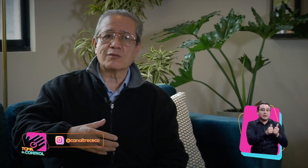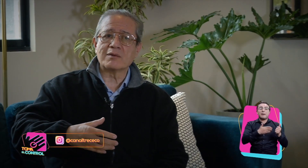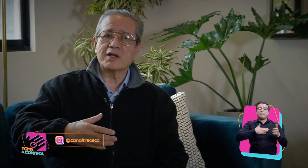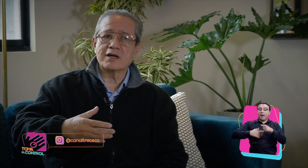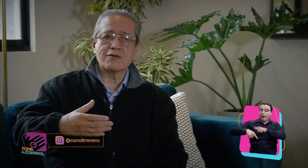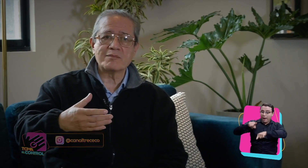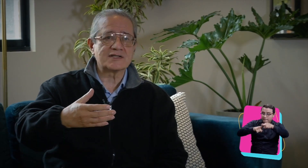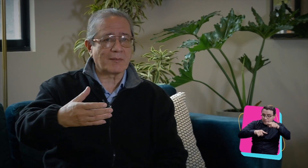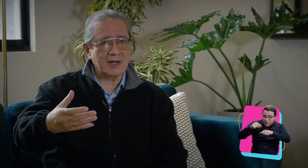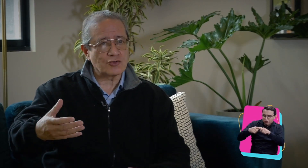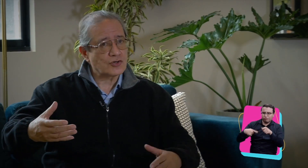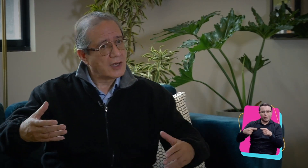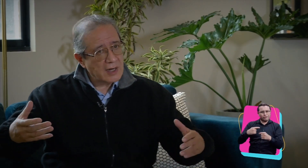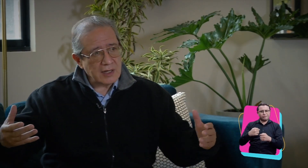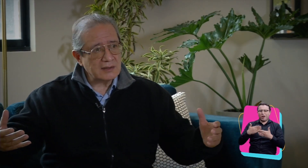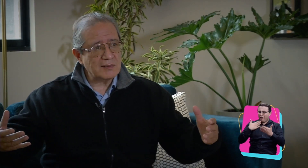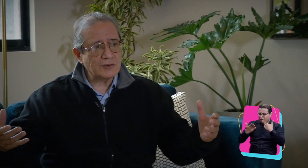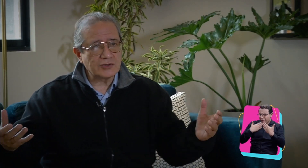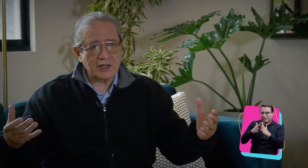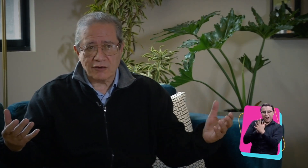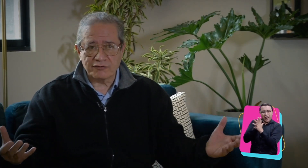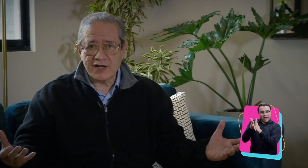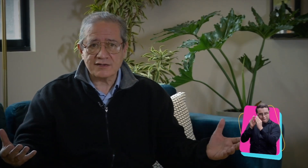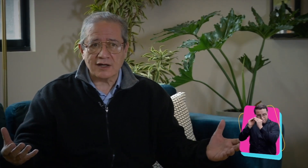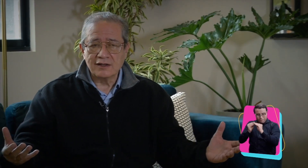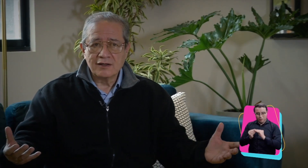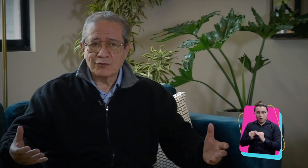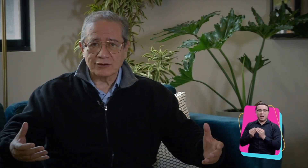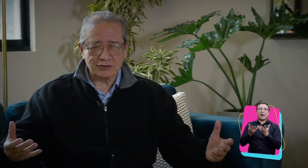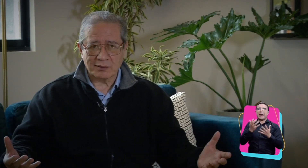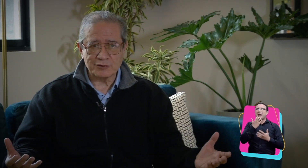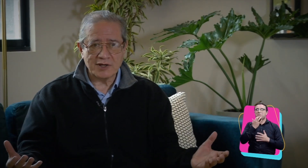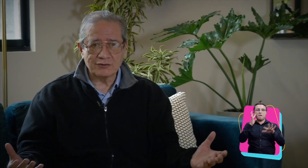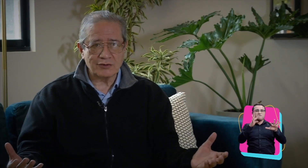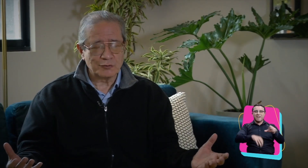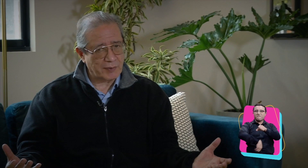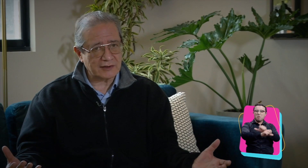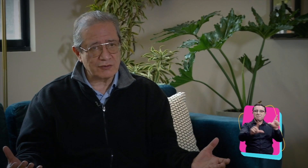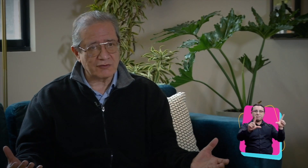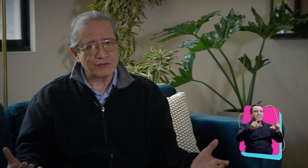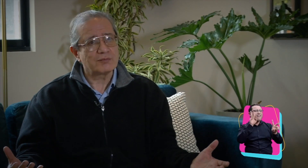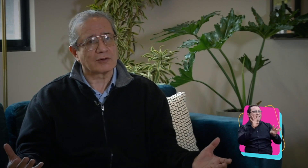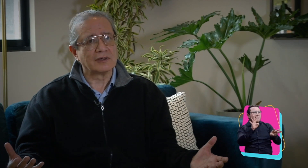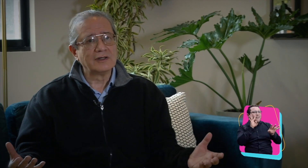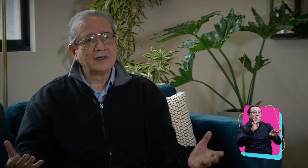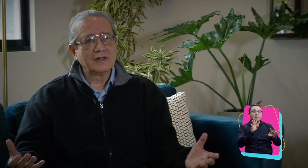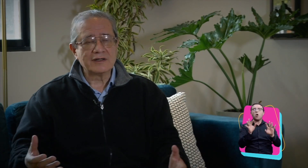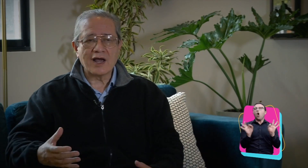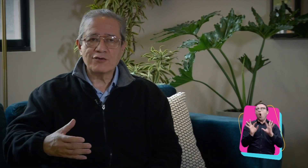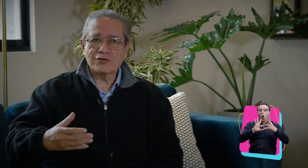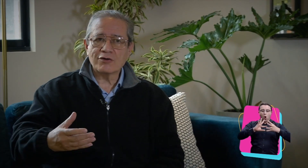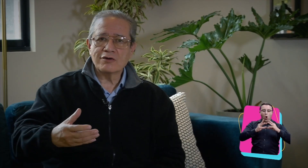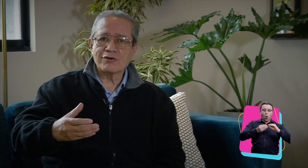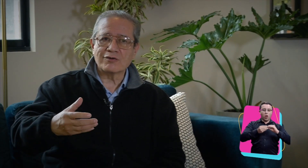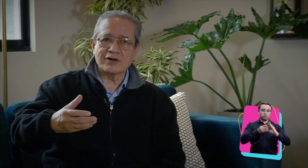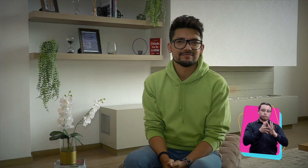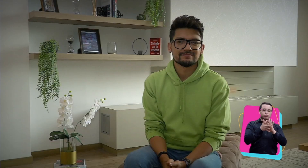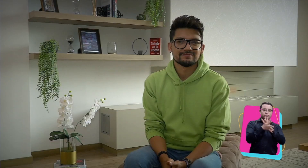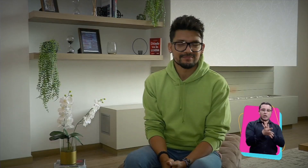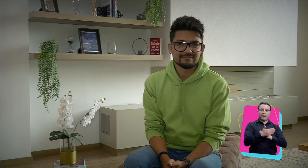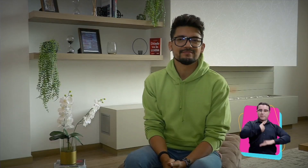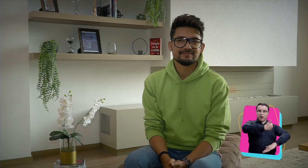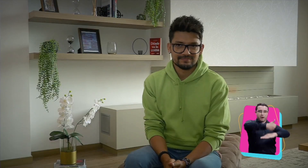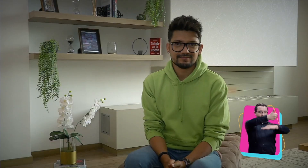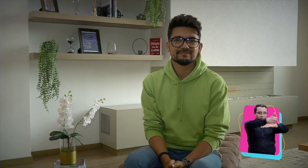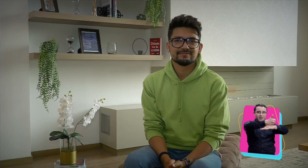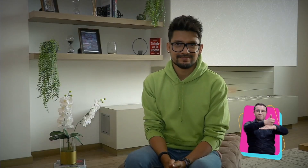con el cual me dirijo a mis amigos íntimos y de confianza cuando estamos viendo un partido de fútbol. Y hay un código con el cual